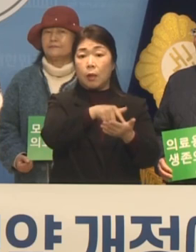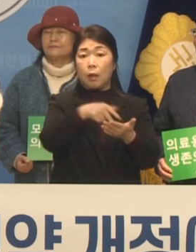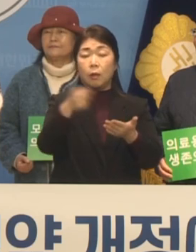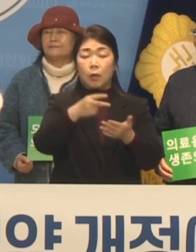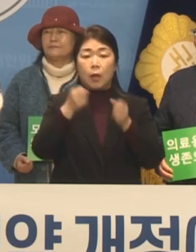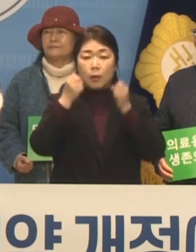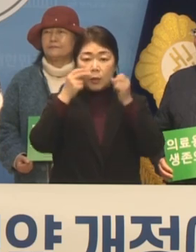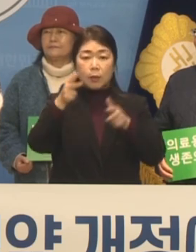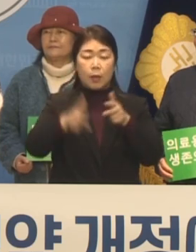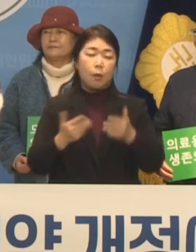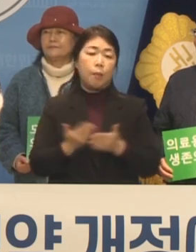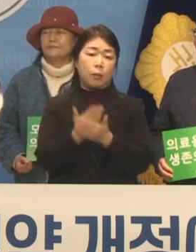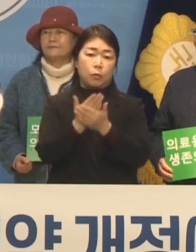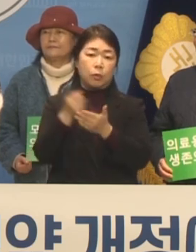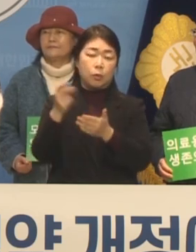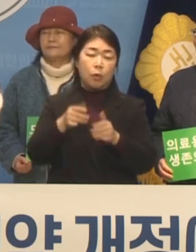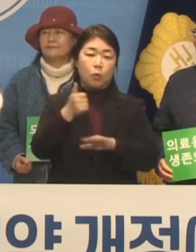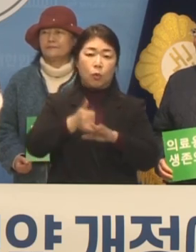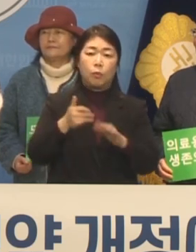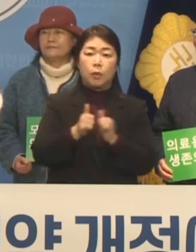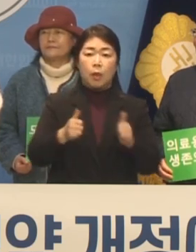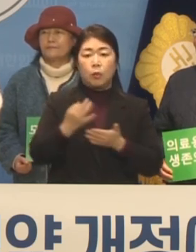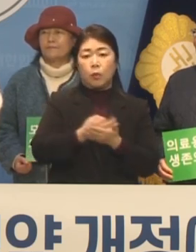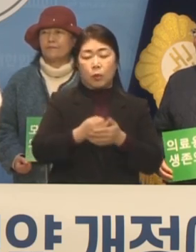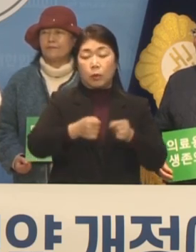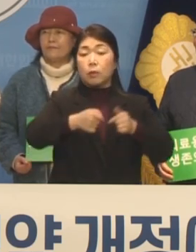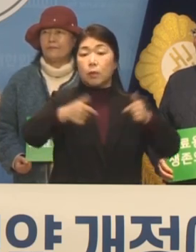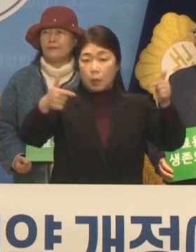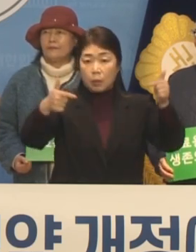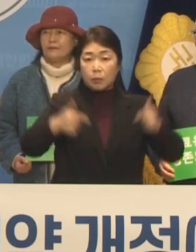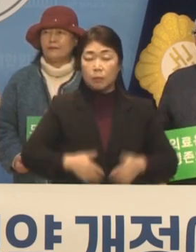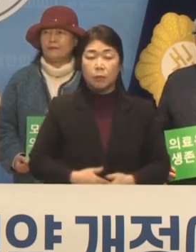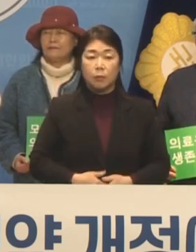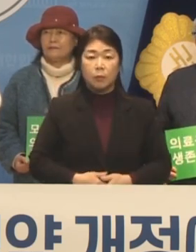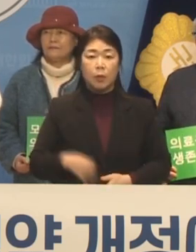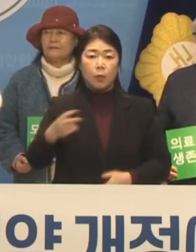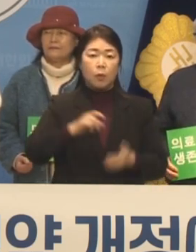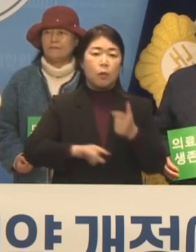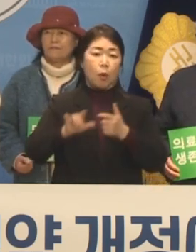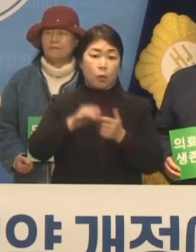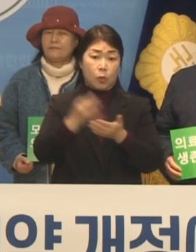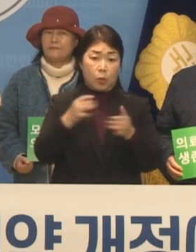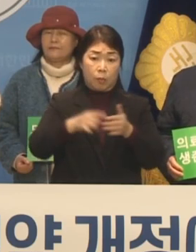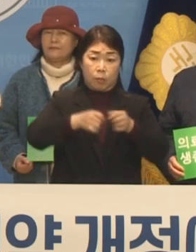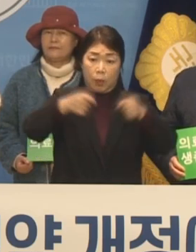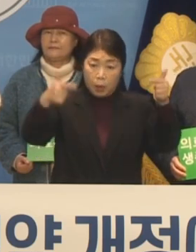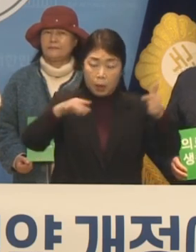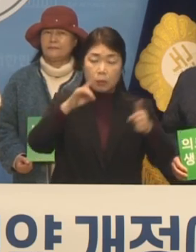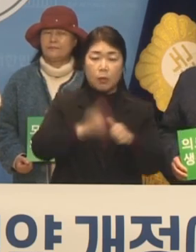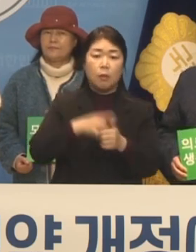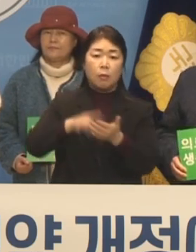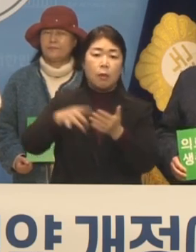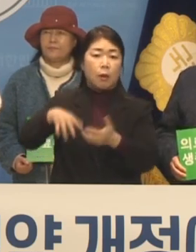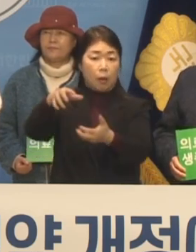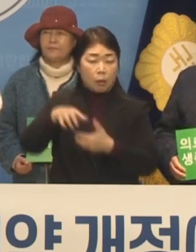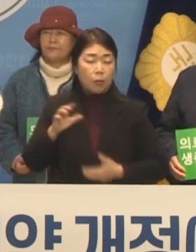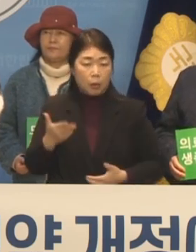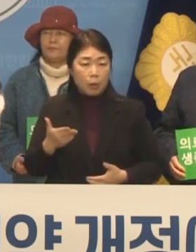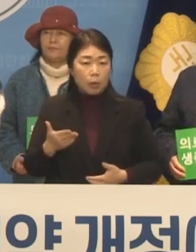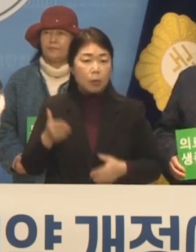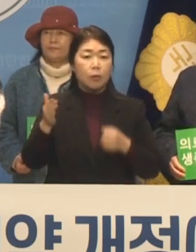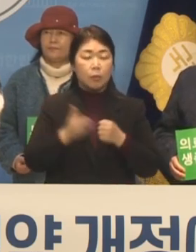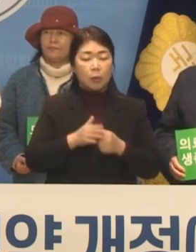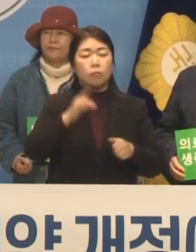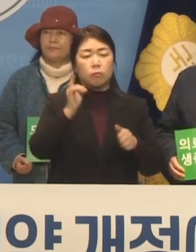신산업 발굴, 농민들의 소득 증대 및 세수 확보 등의 국가 발전과 국민 건강의 촉진에 기여할 수